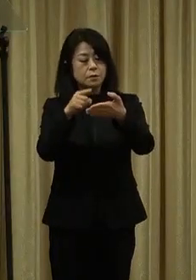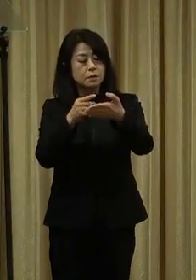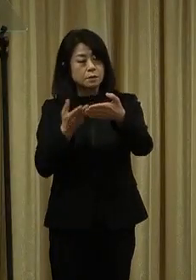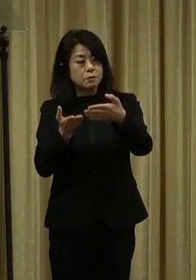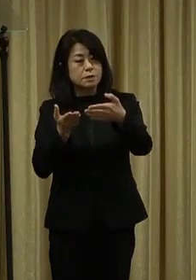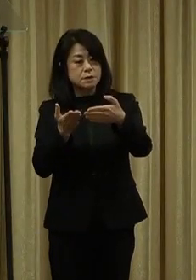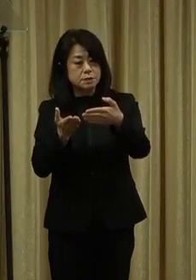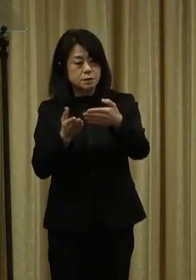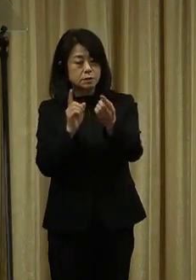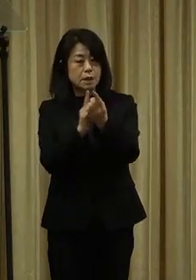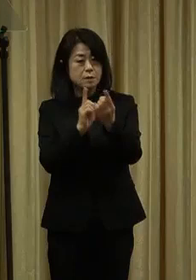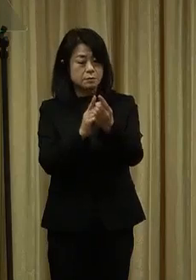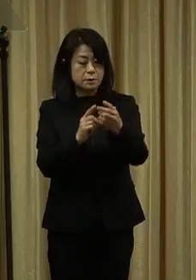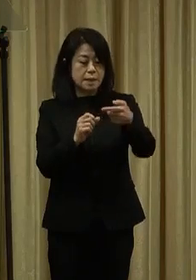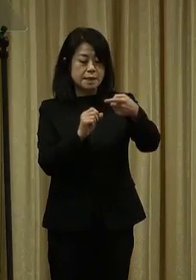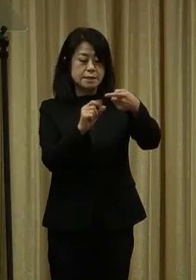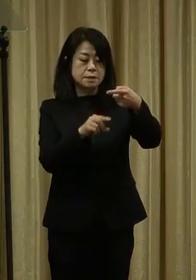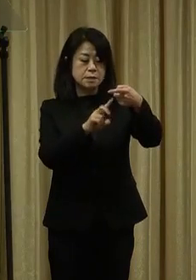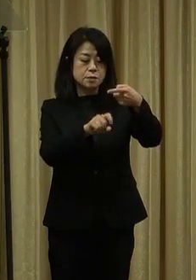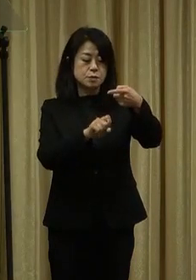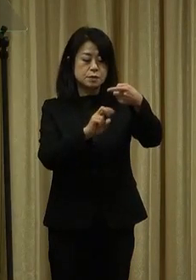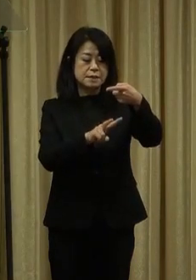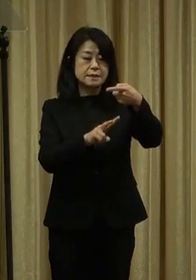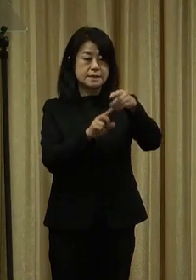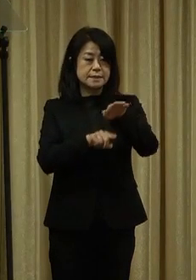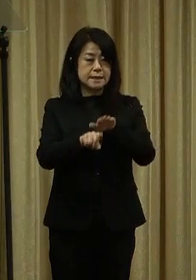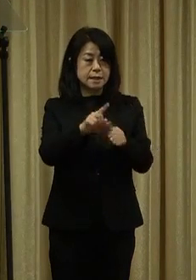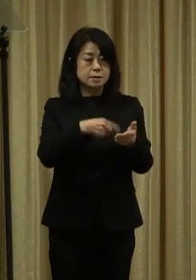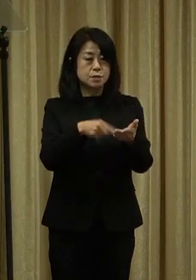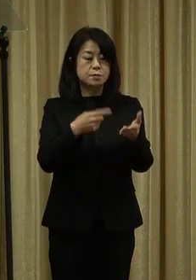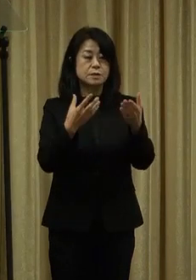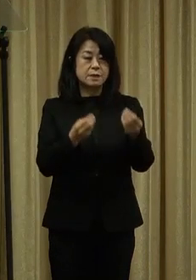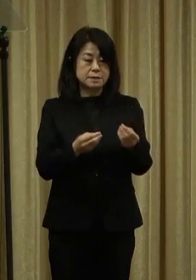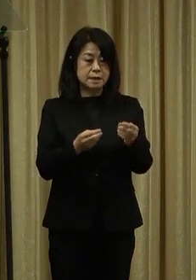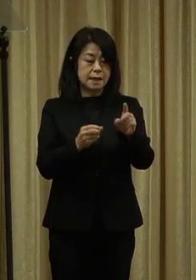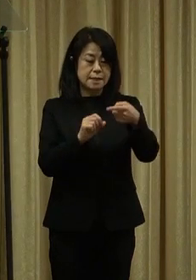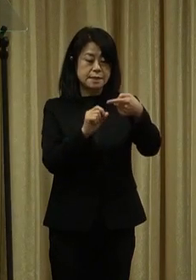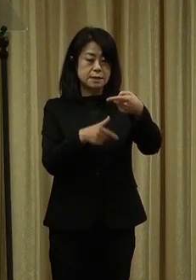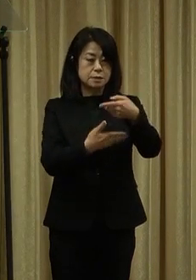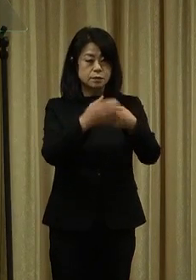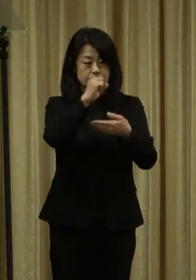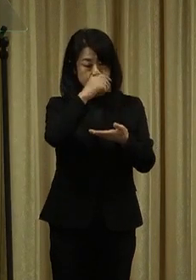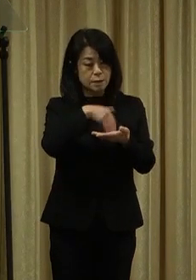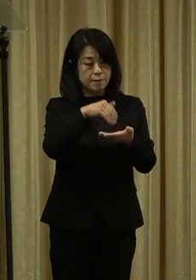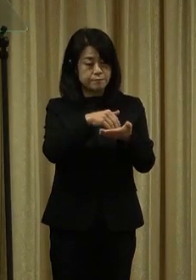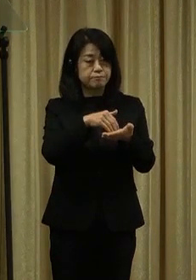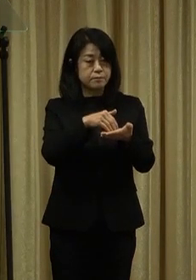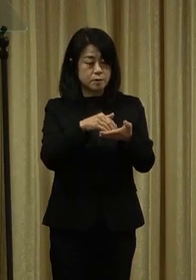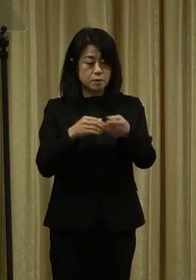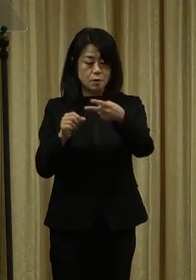震への対応として1月12日に専決処分をしました1月補正予算と、